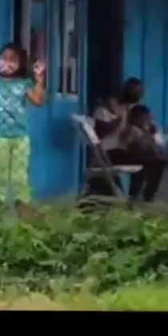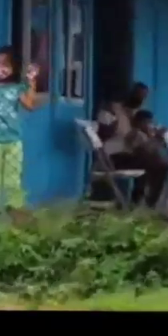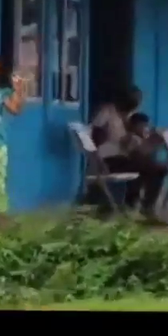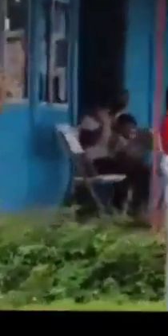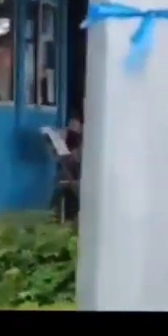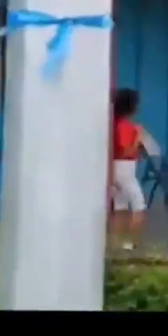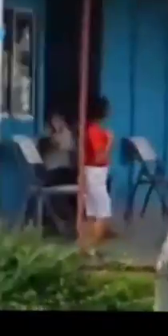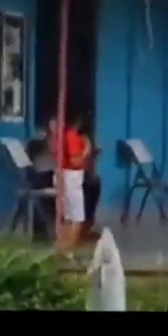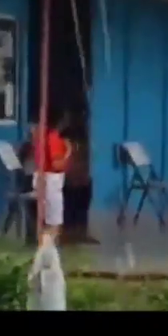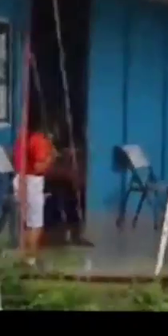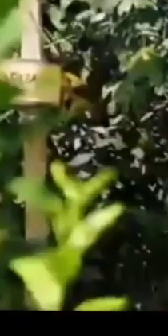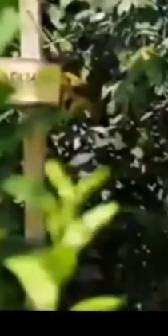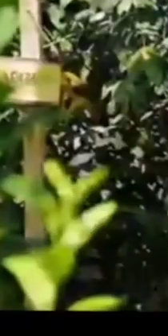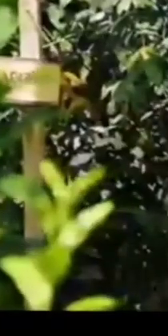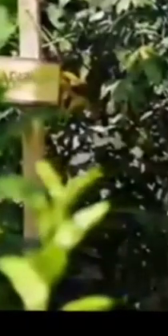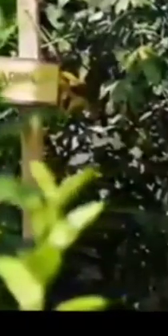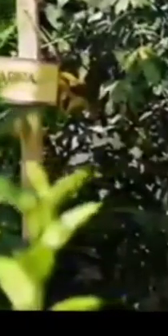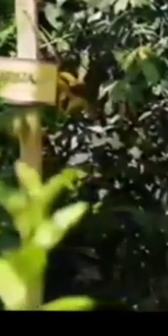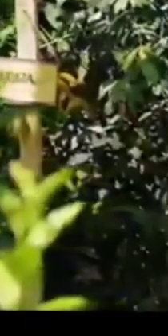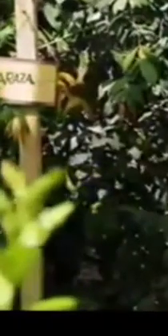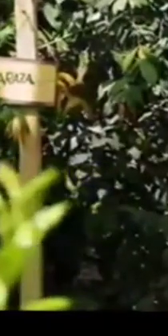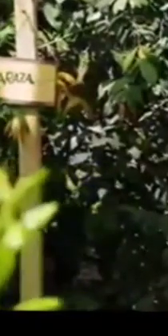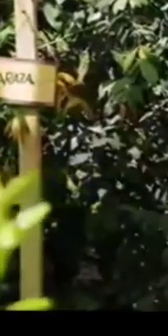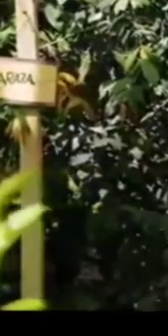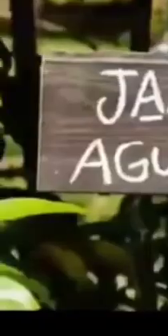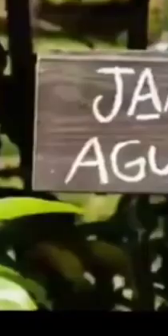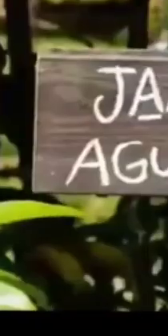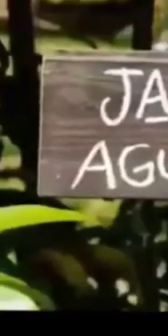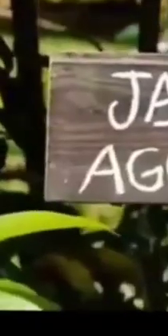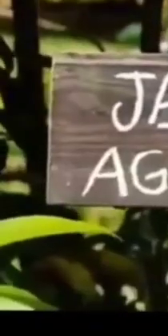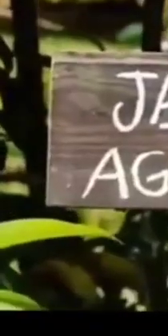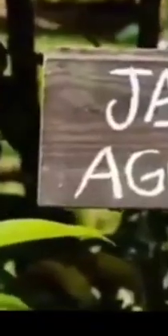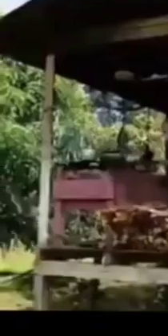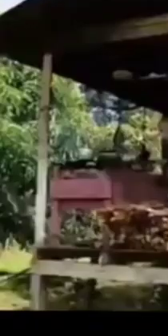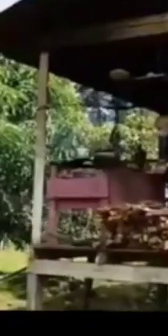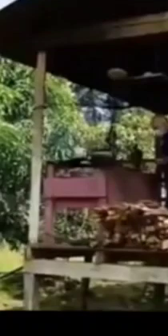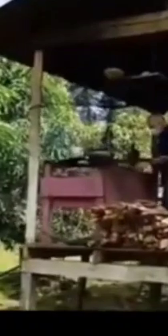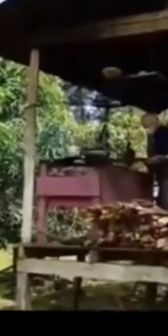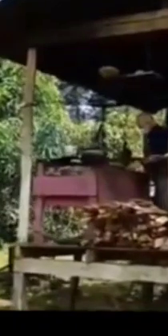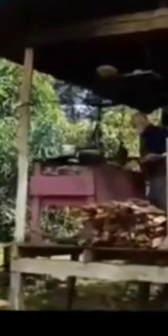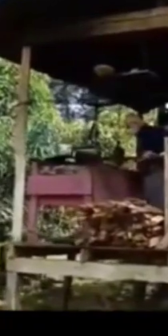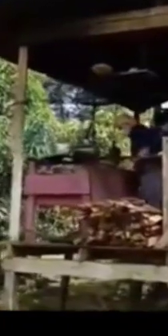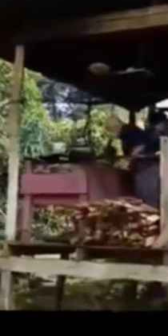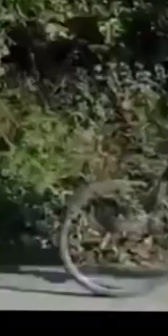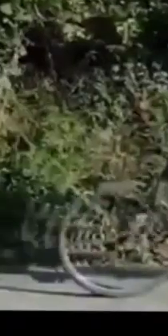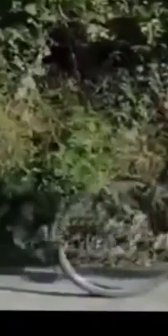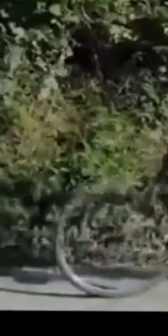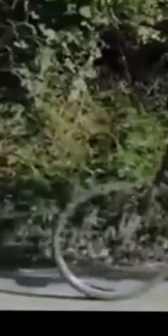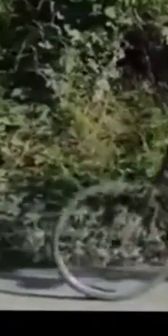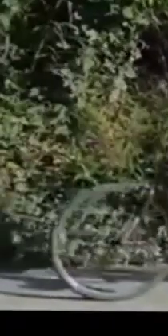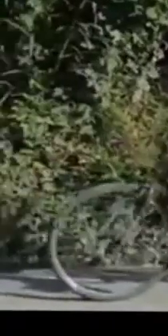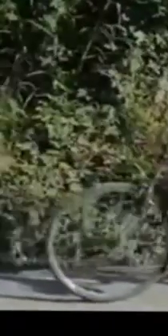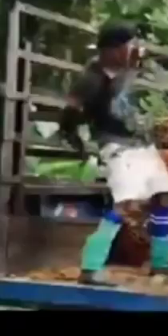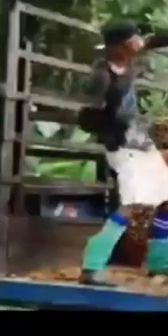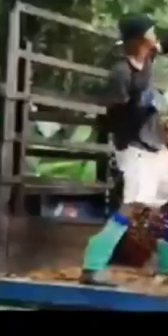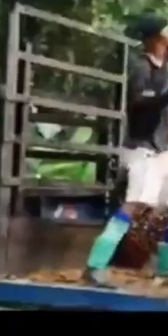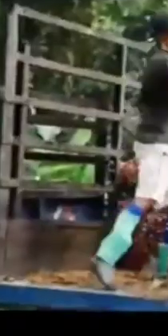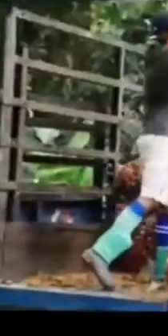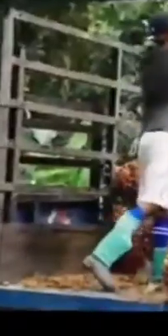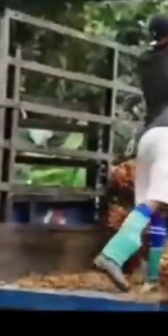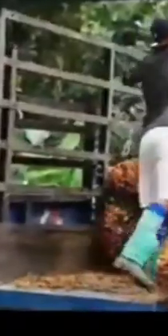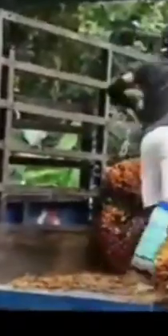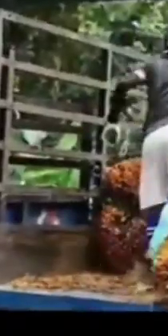y nos conecta con nuestra madre naturaleza somos una tierra de gente pujante trabajadora y